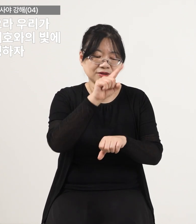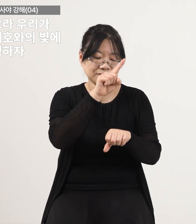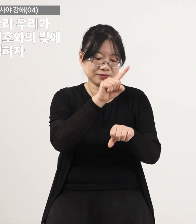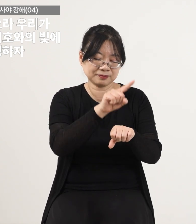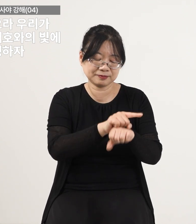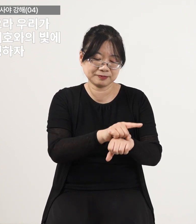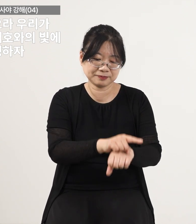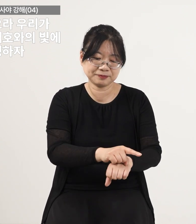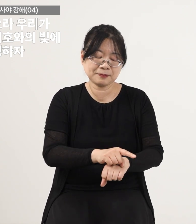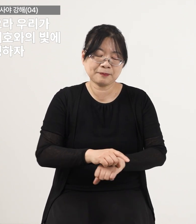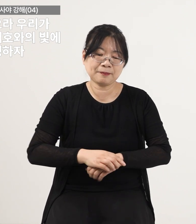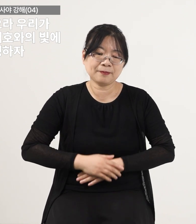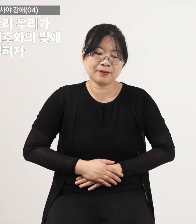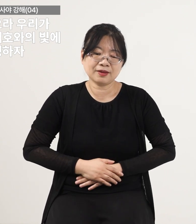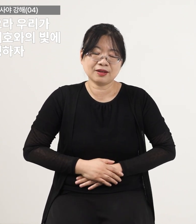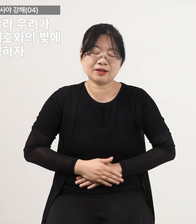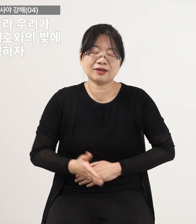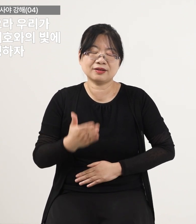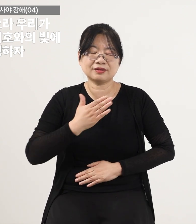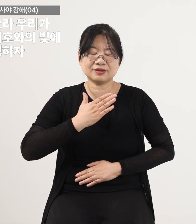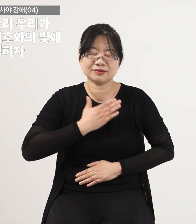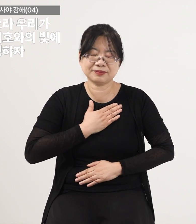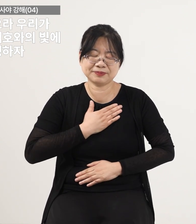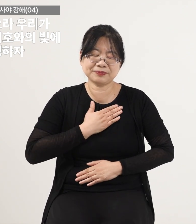예수님의 성품이 나의